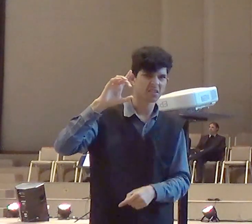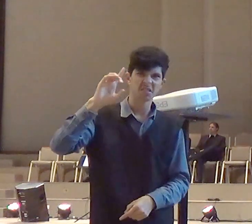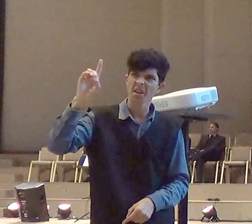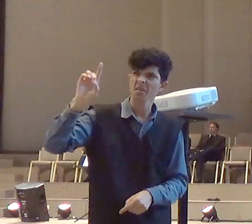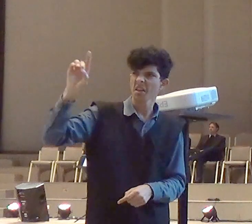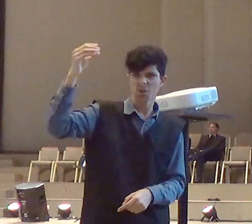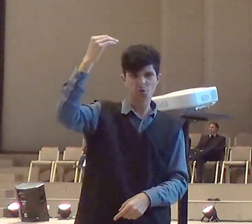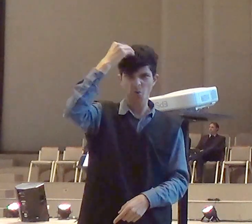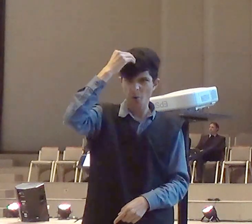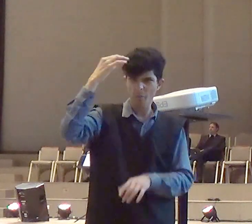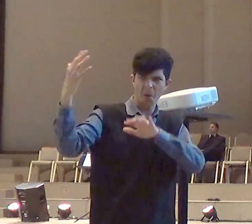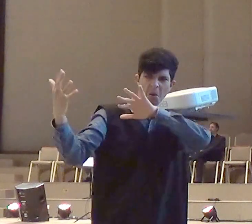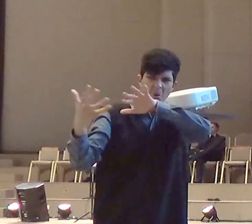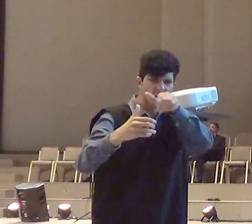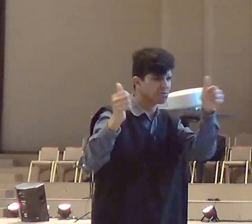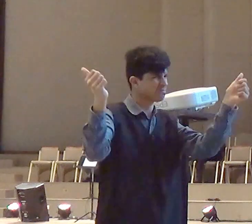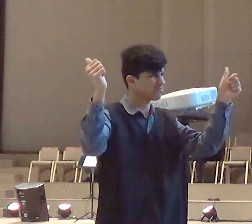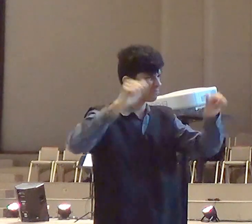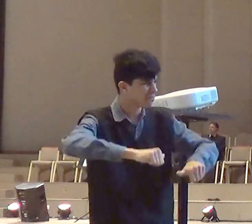tudo